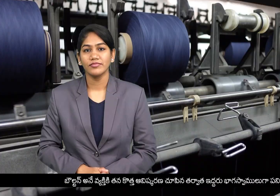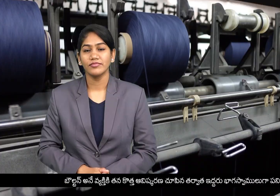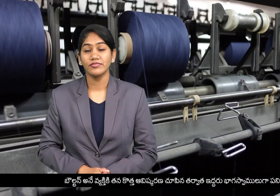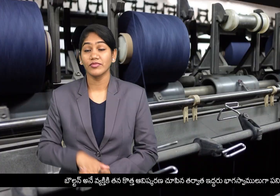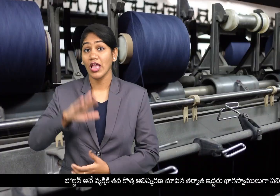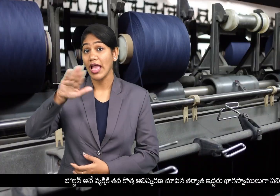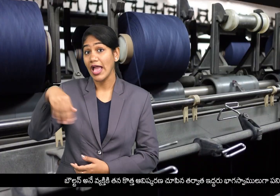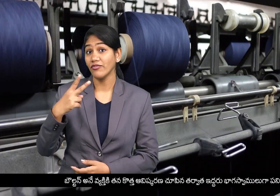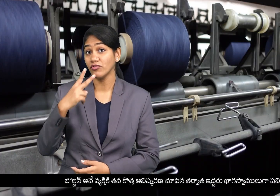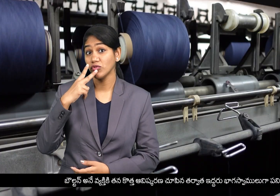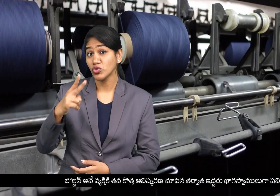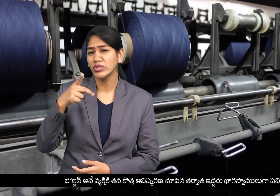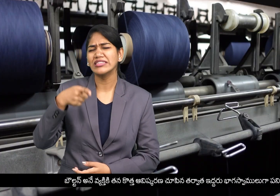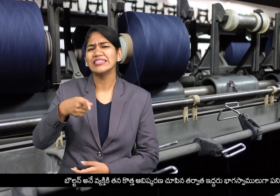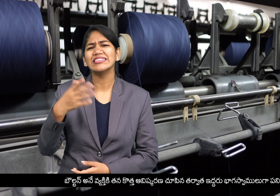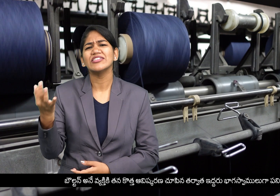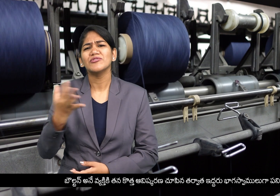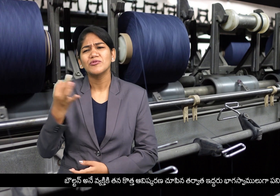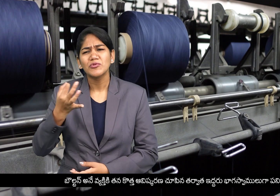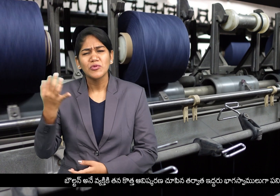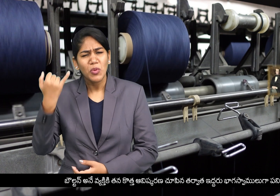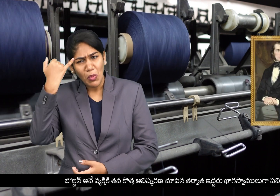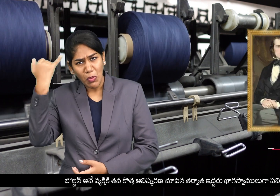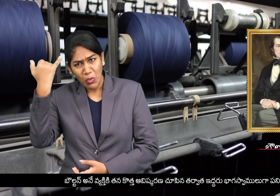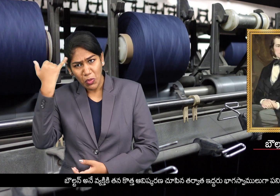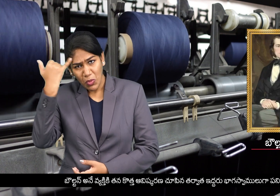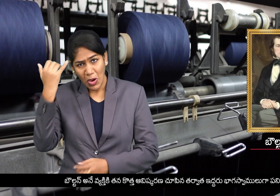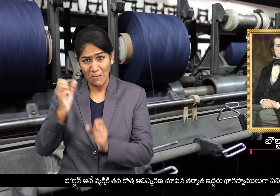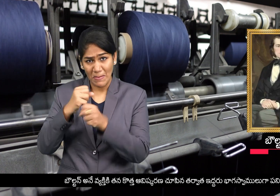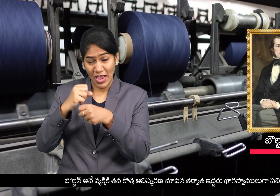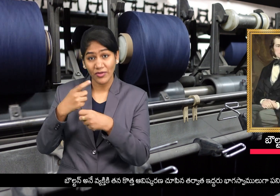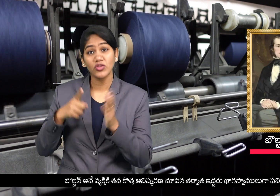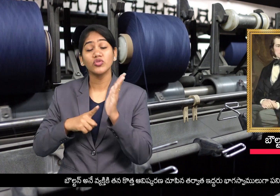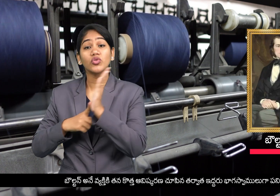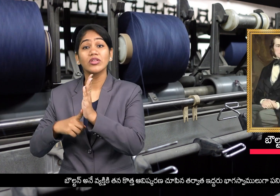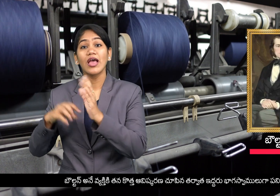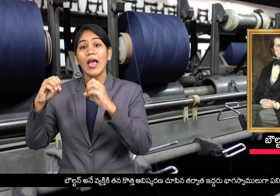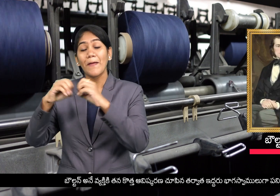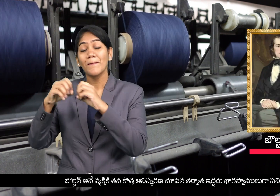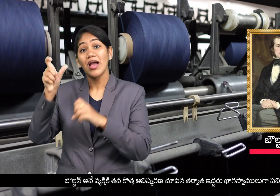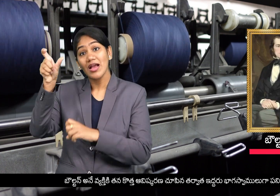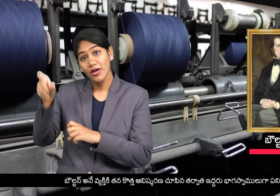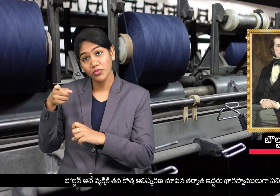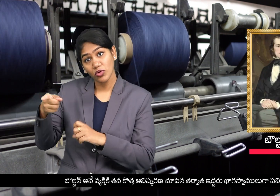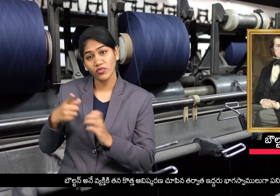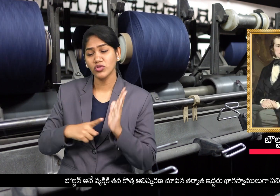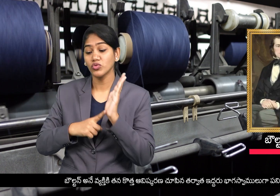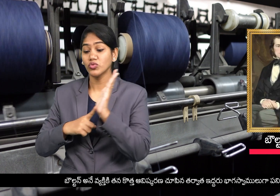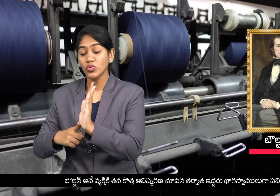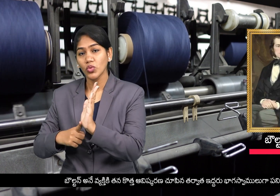బౌల్టన్ అనే వ్యక్తికి తన కొత్త ఆవిష్కరణను చూపిన తర్వాత ఇద్దరూ భాగస్వాములుగా పనిచేశారు.